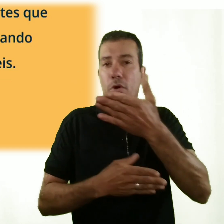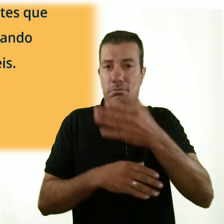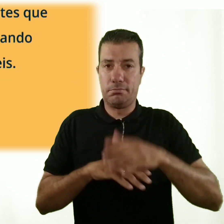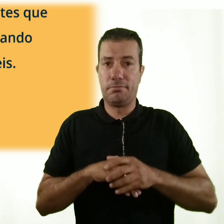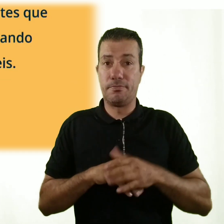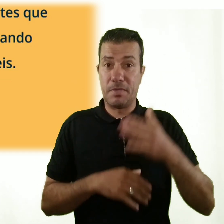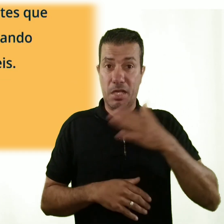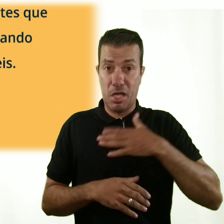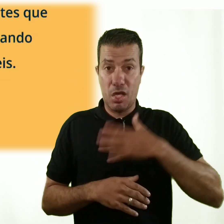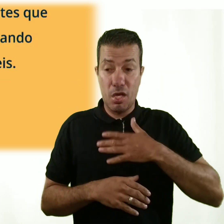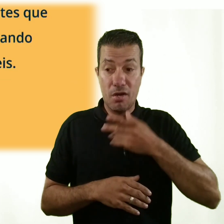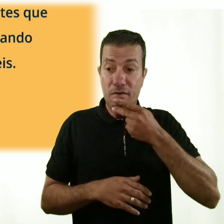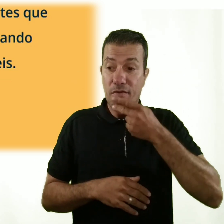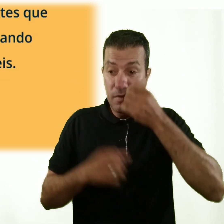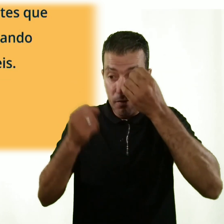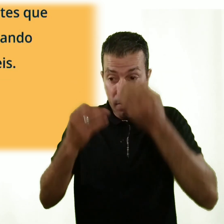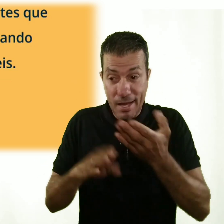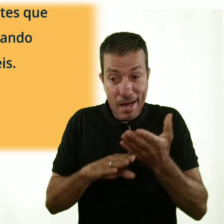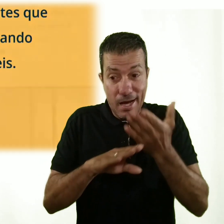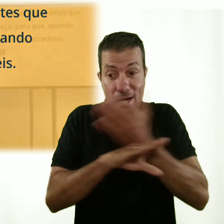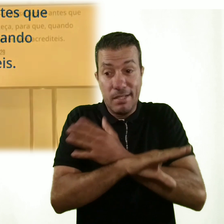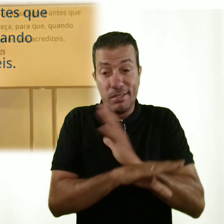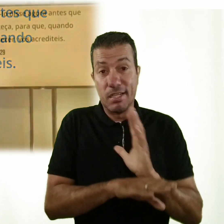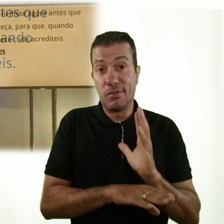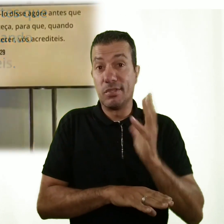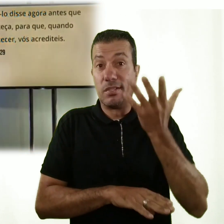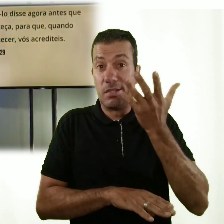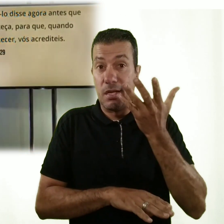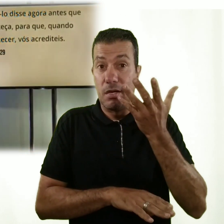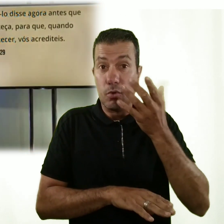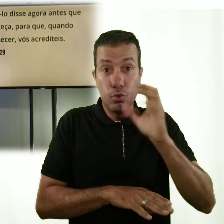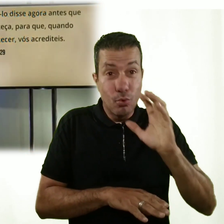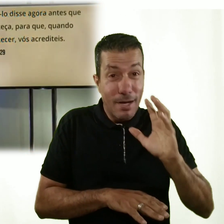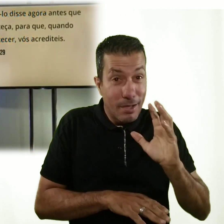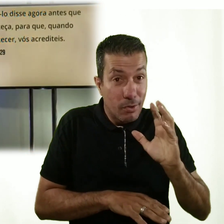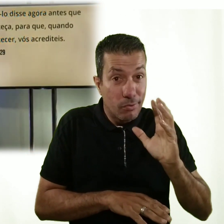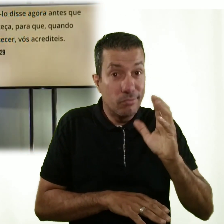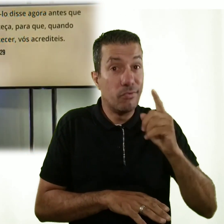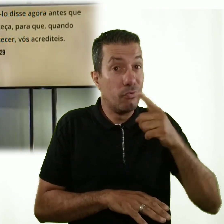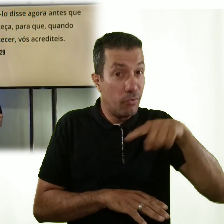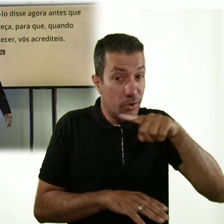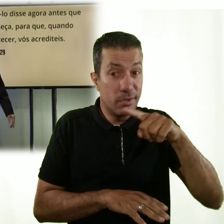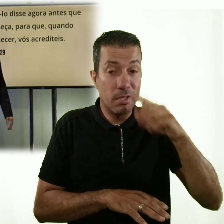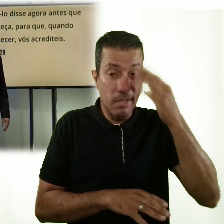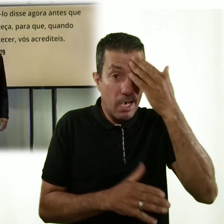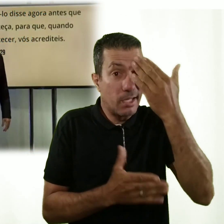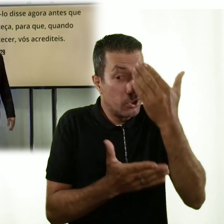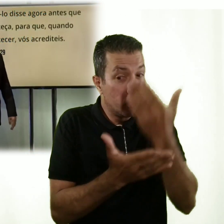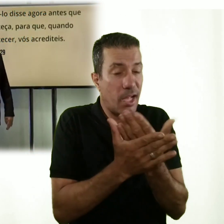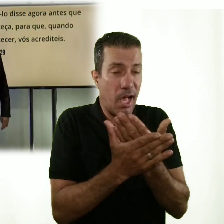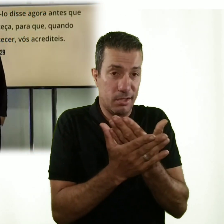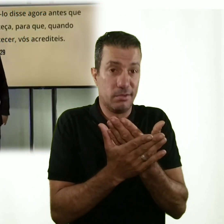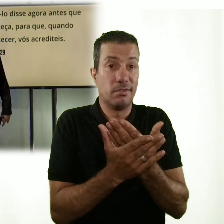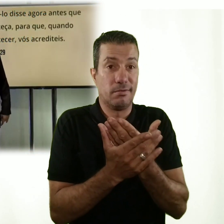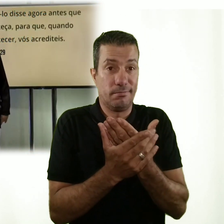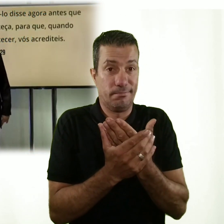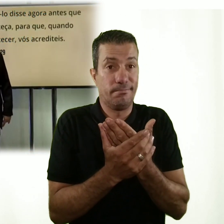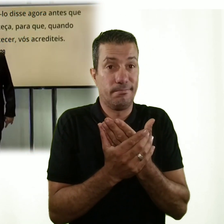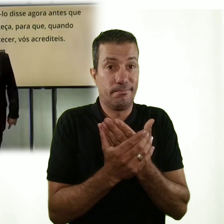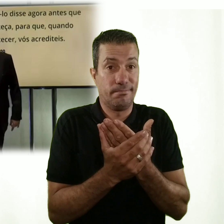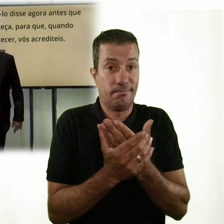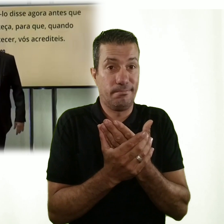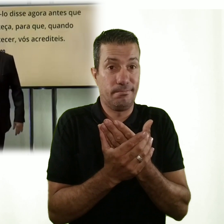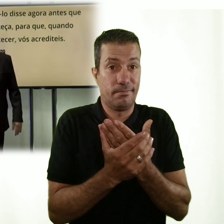vou-lo disse agora, antes que aconteça, para que, quando acontecer, vós acrediteis. Agora vem aqui em